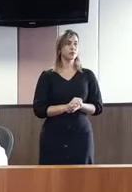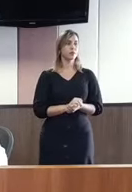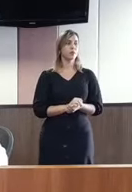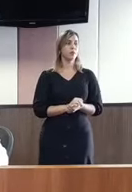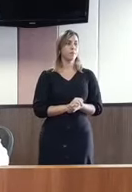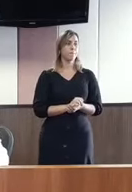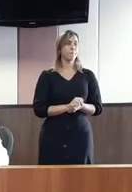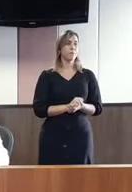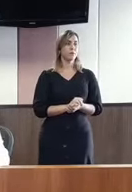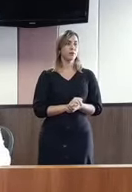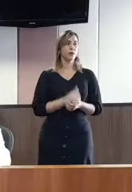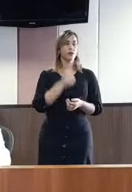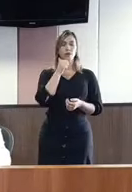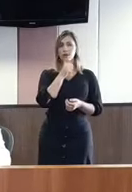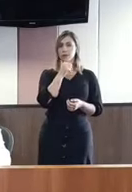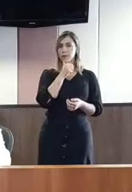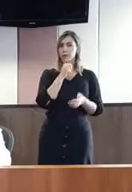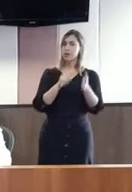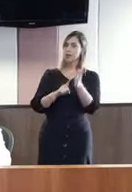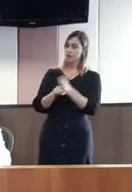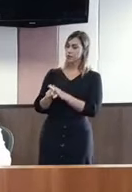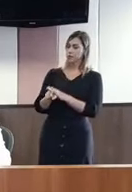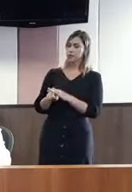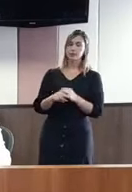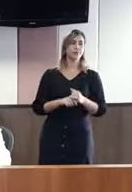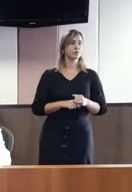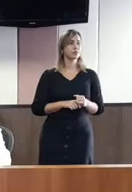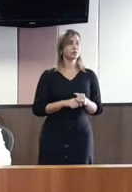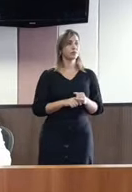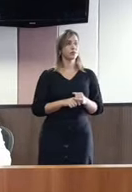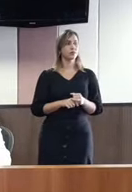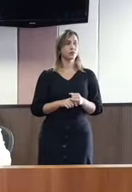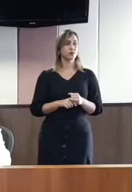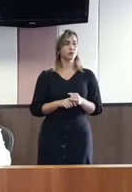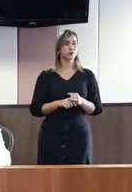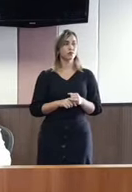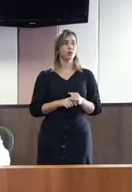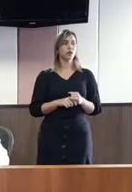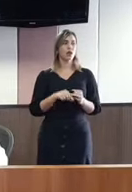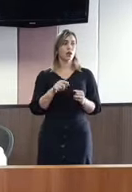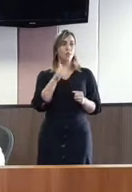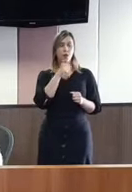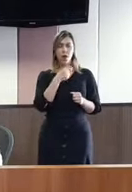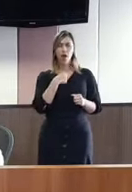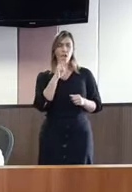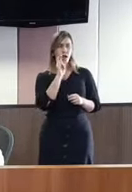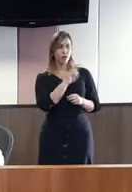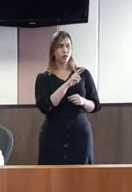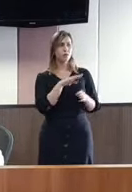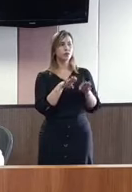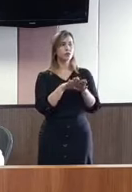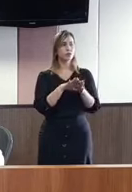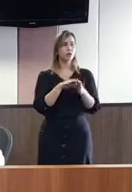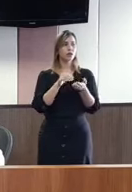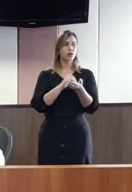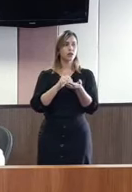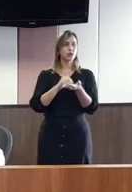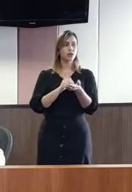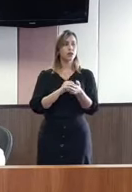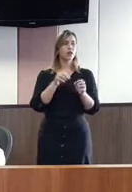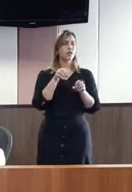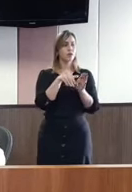É, Jéssica, do Gazeta Digital, a gente está encaminhando a sua resposta aí para você, separadamente, o secretário vai encaminhar isso para você,